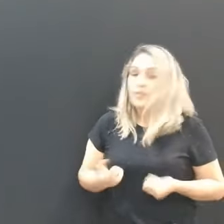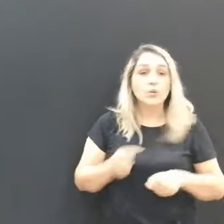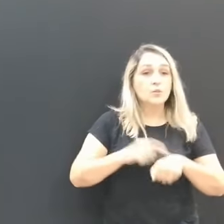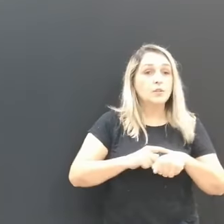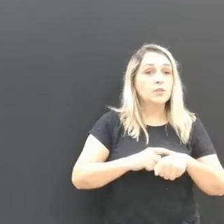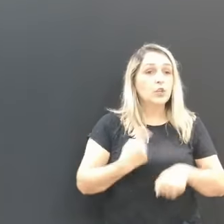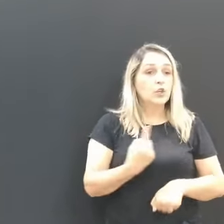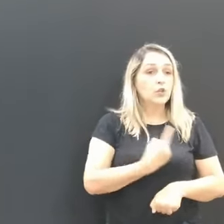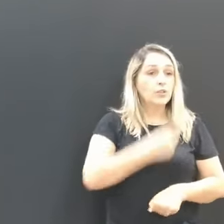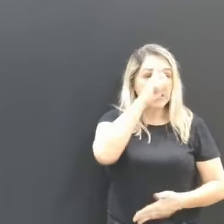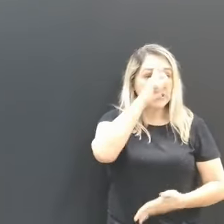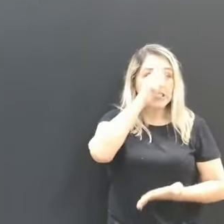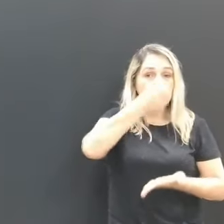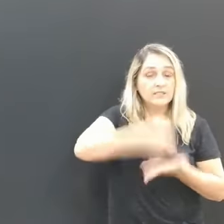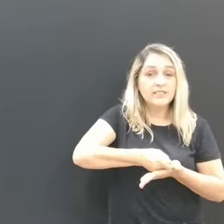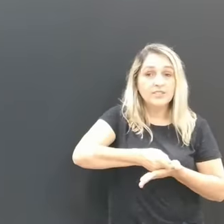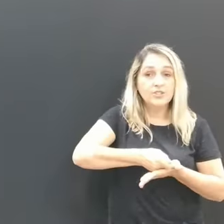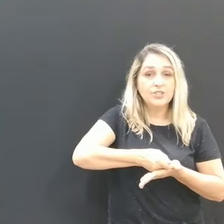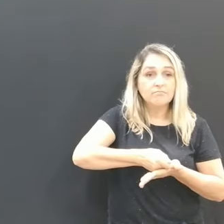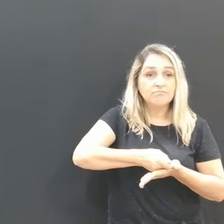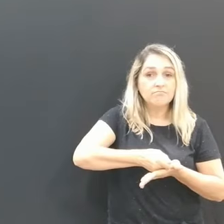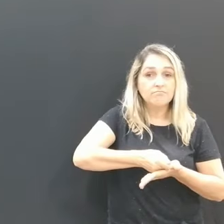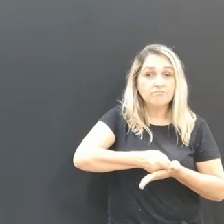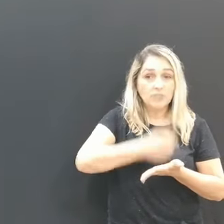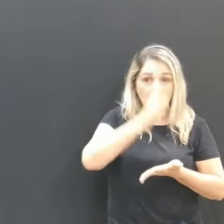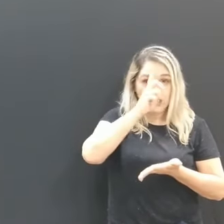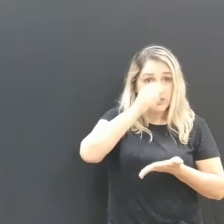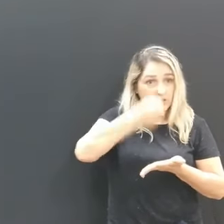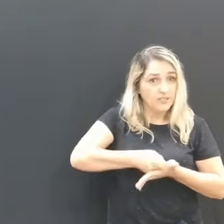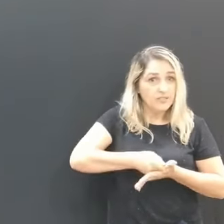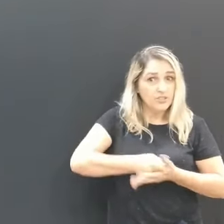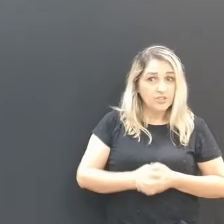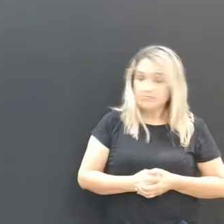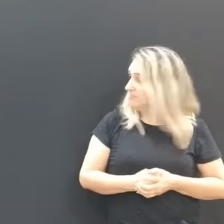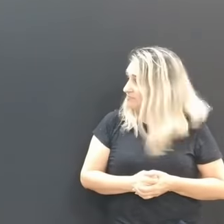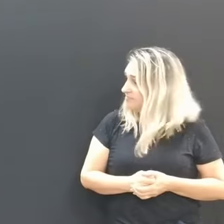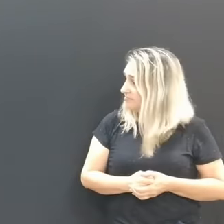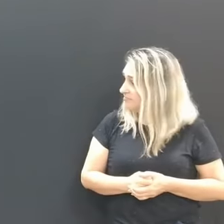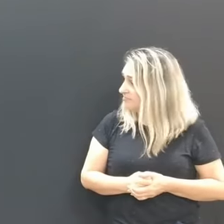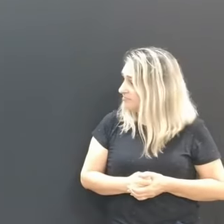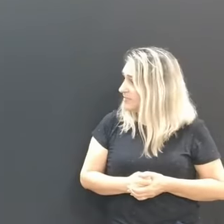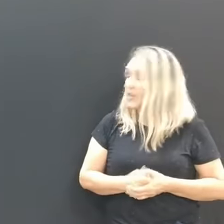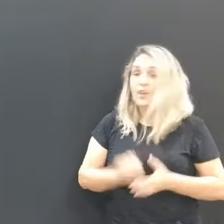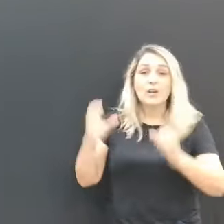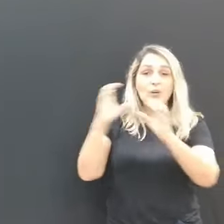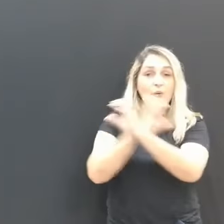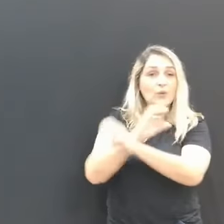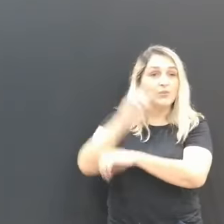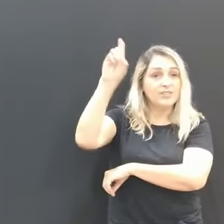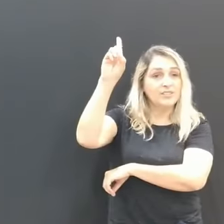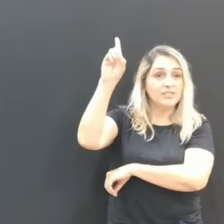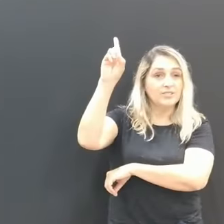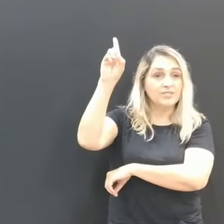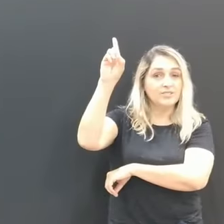E então, nós precisamos o quê? Decidir, tomar decisão do quê? De confiar